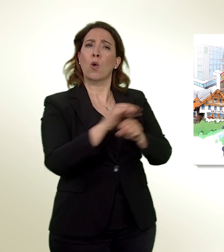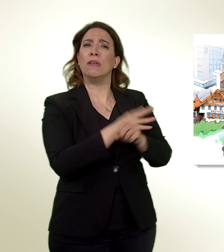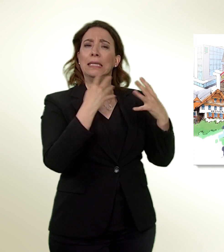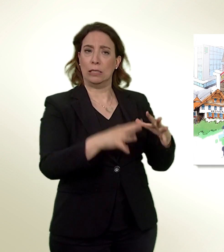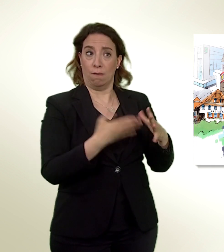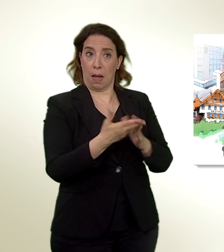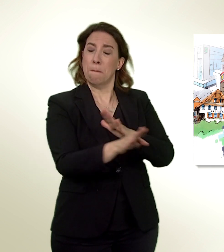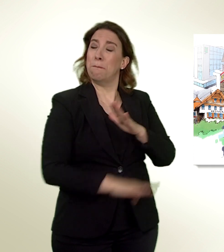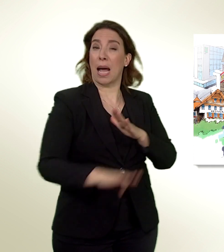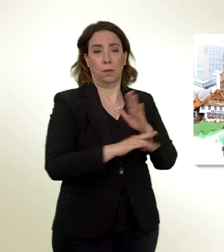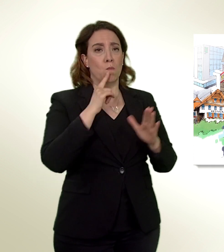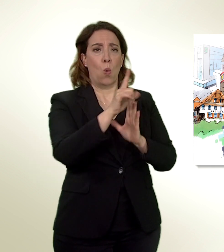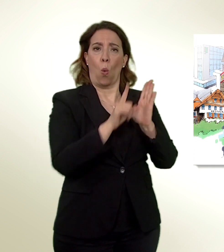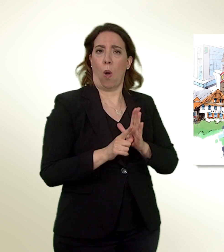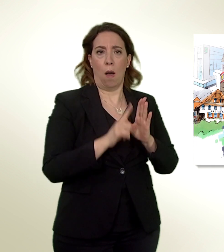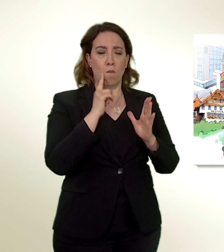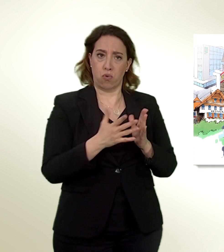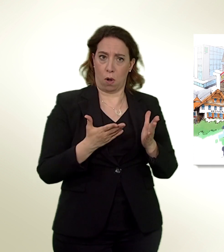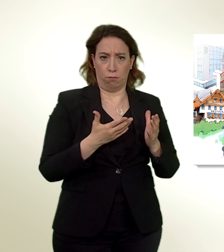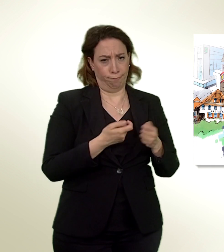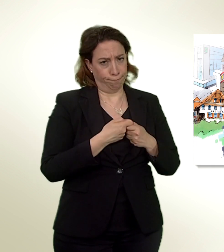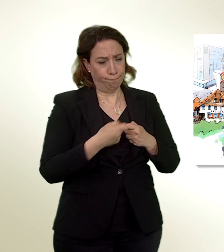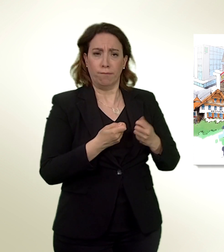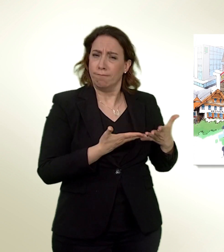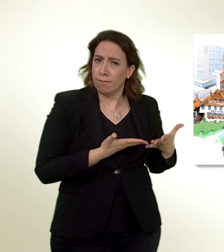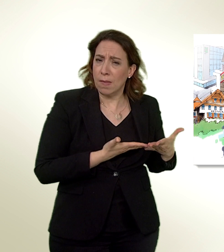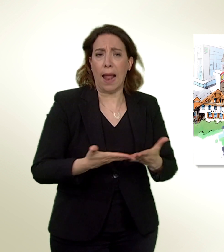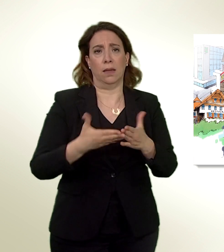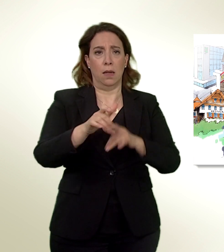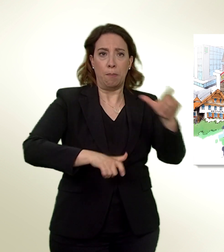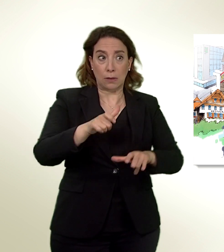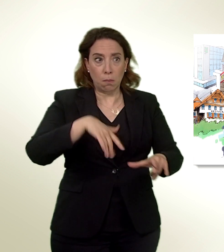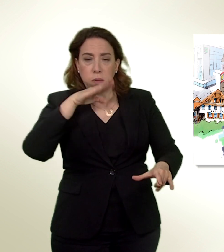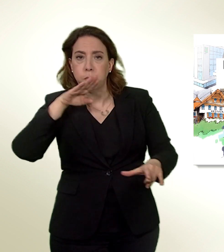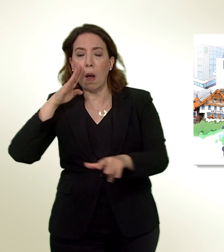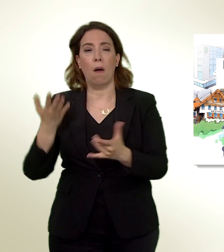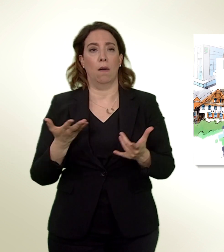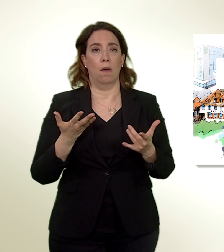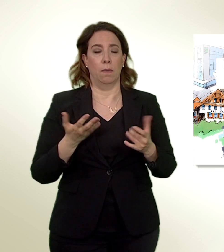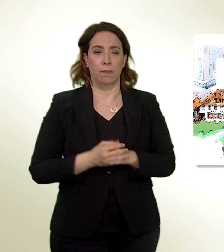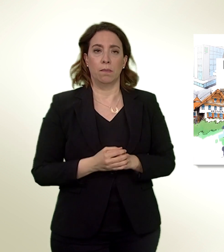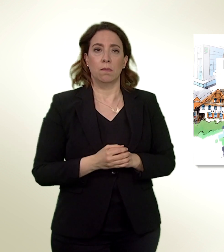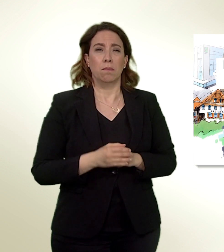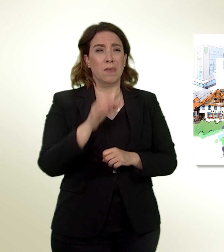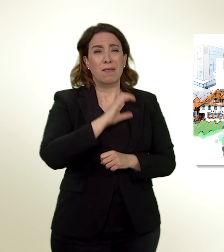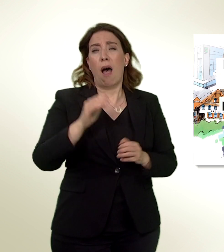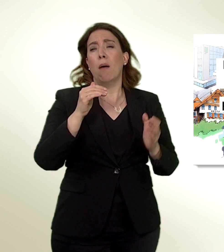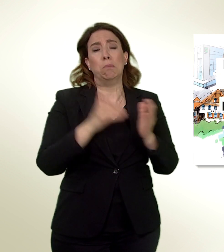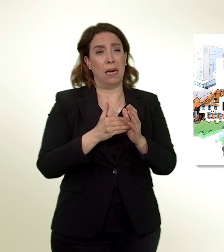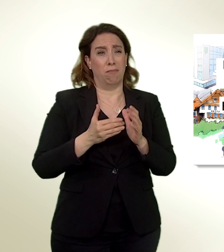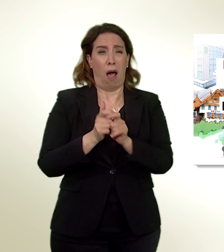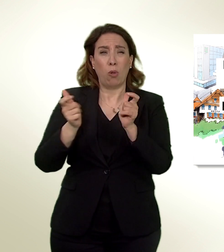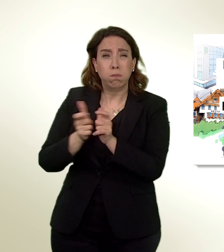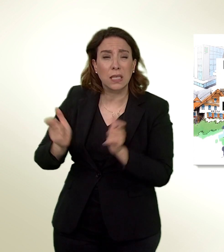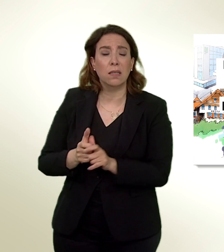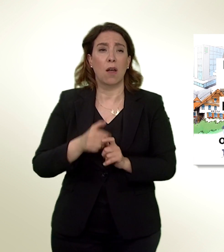base légale qui permet de soutenir aussi longtemps que nécessaire les personnes touchées. Plus d'une centaine de milliers d'entreprises et